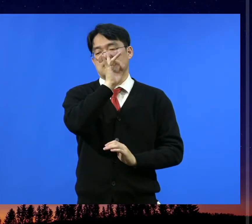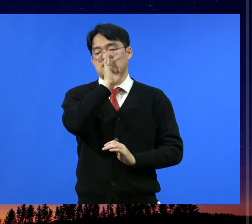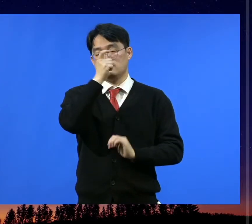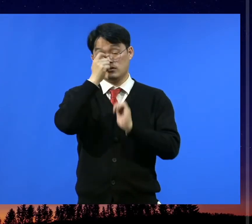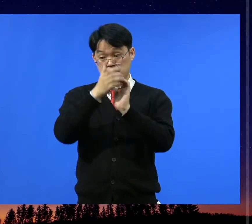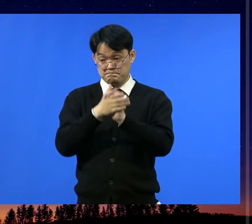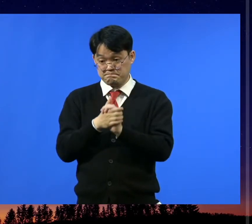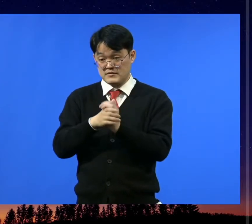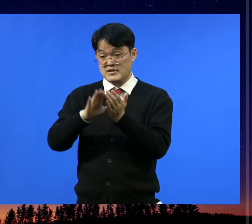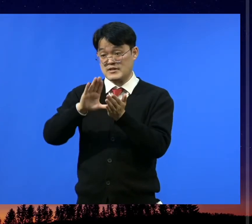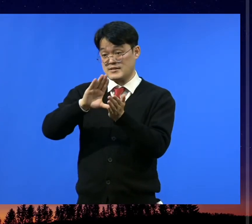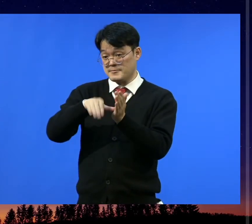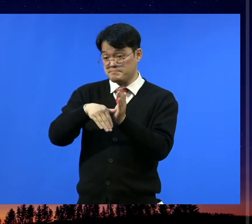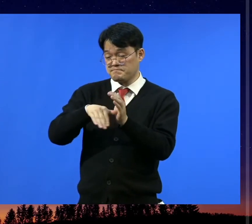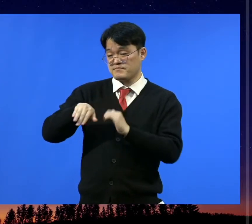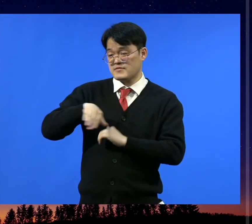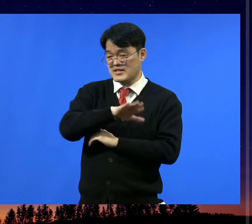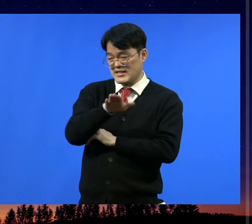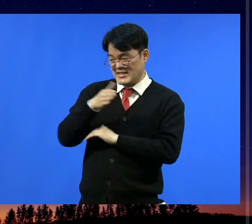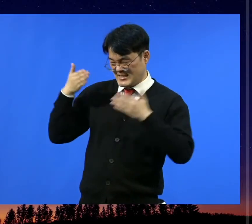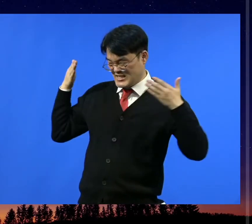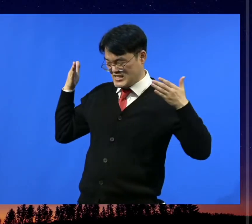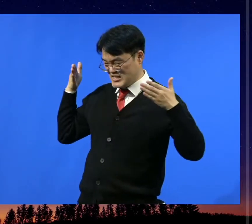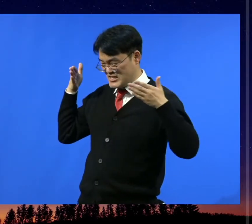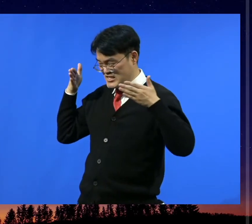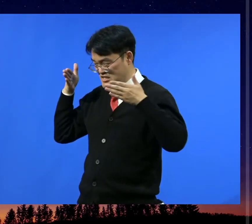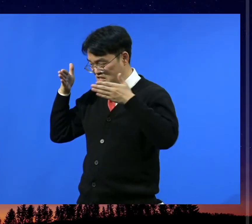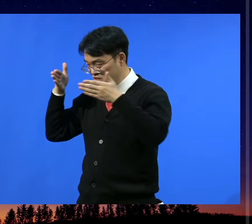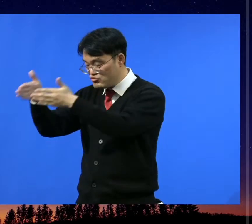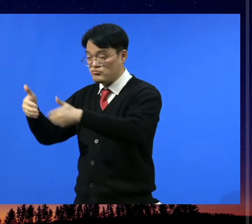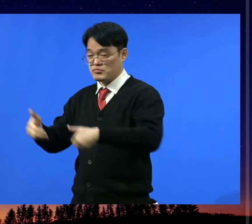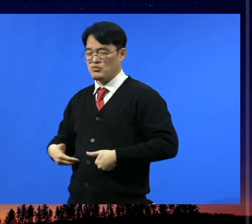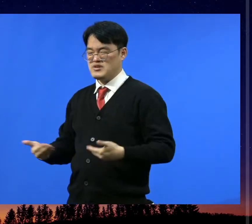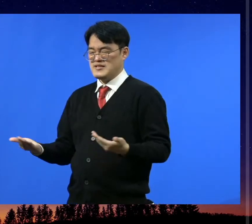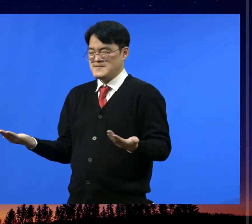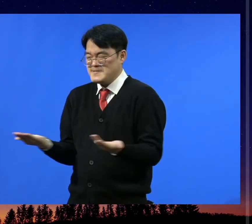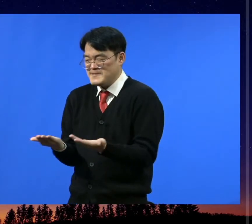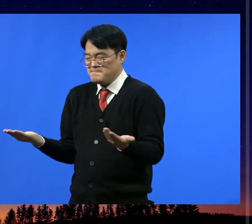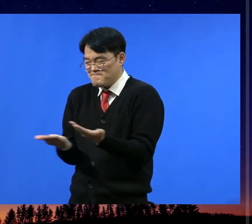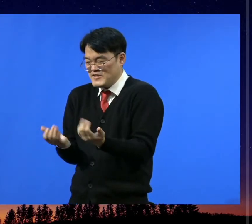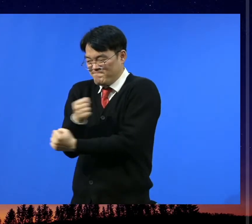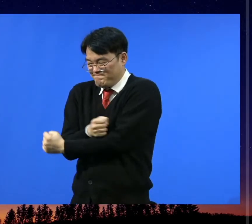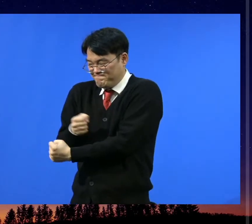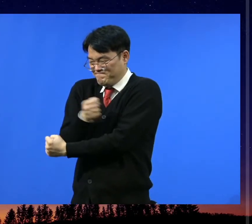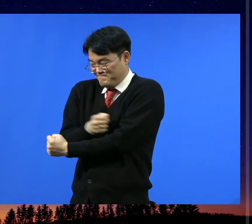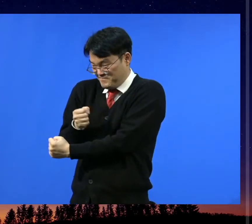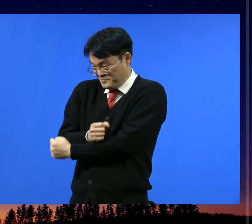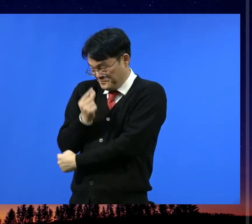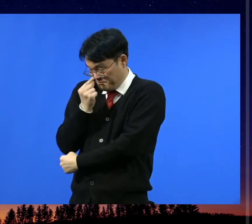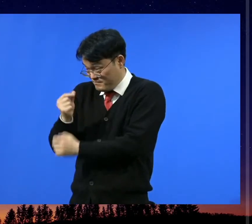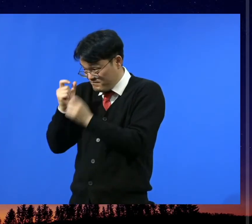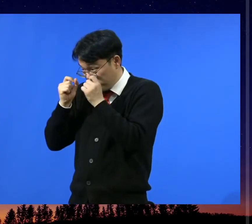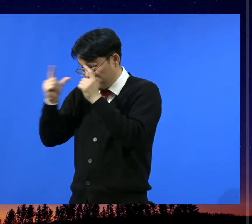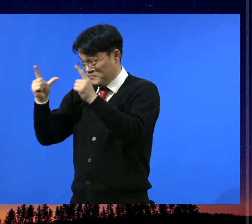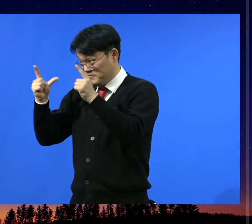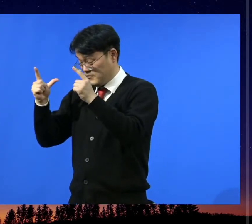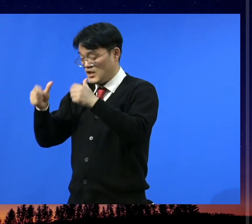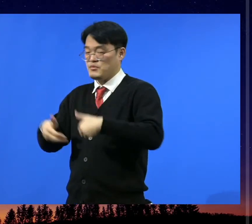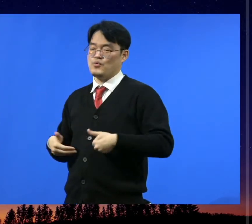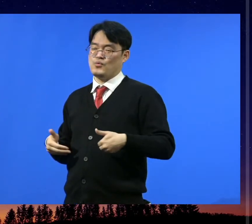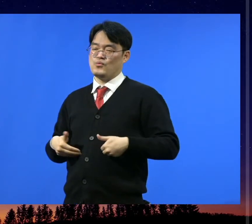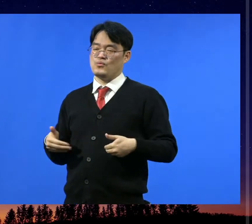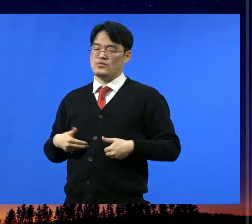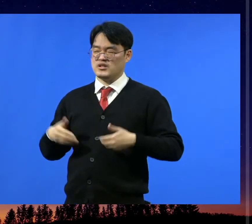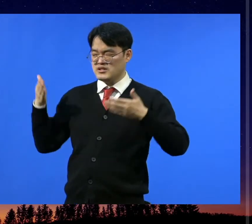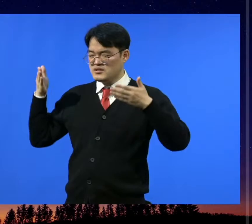이거는 고도의 집중력이 필요하고요, 노동이에요. 민감성이 필요해요. 집중력이 필요하다고요.